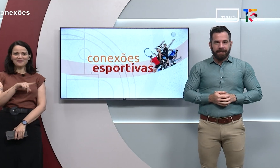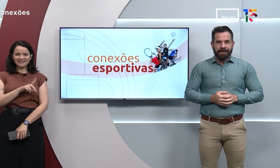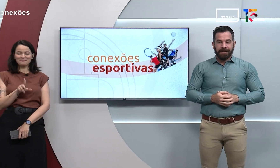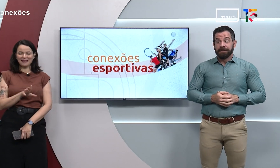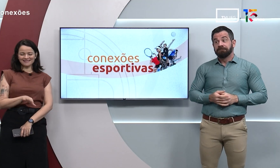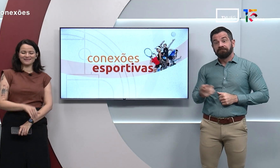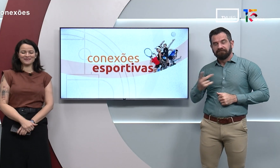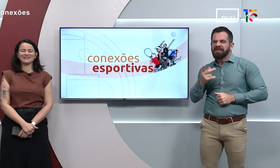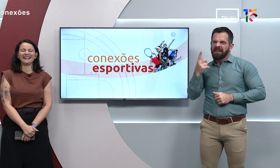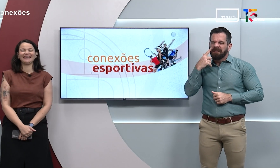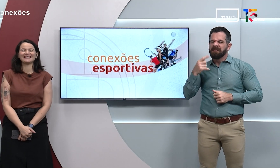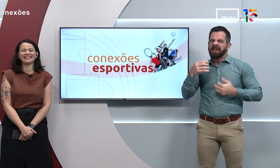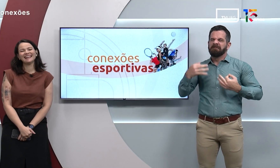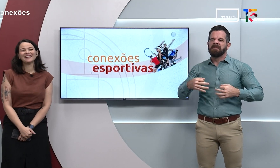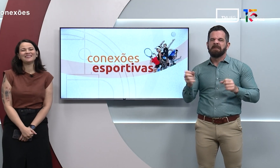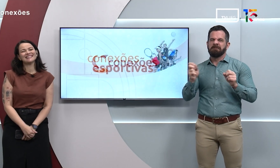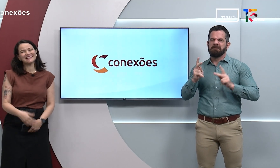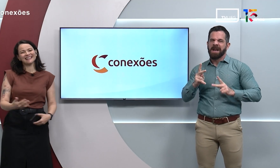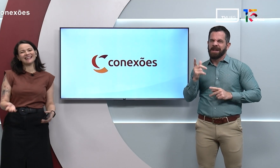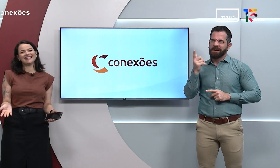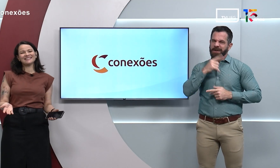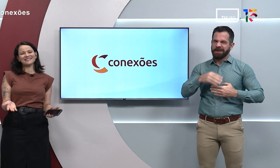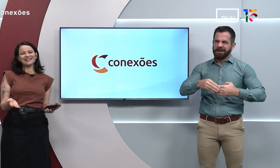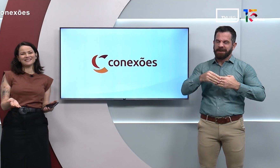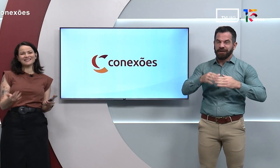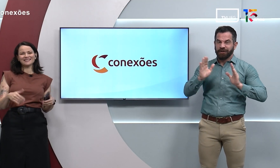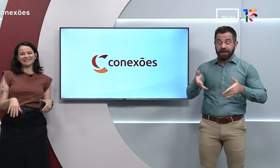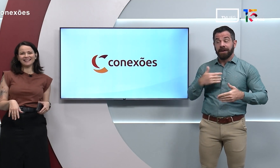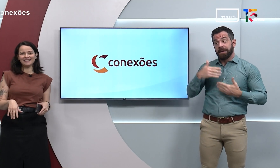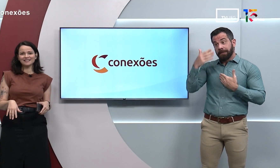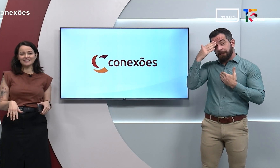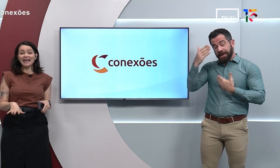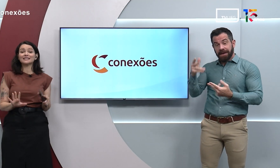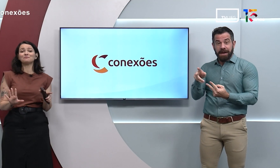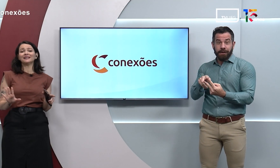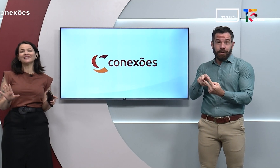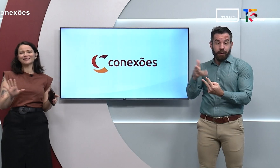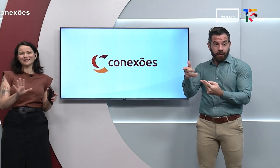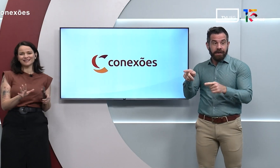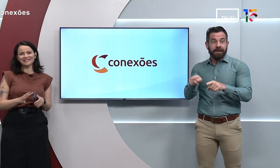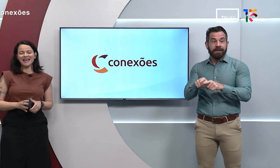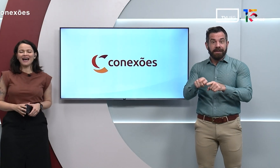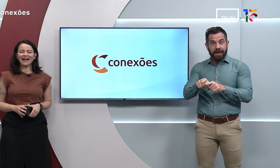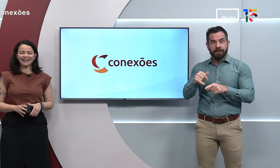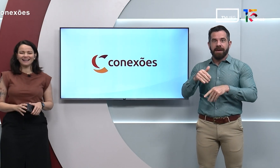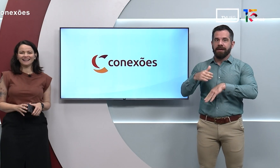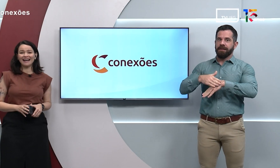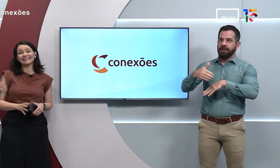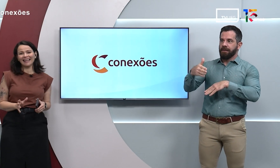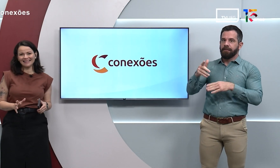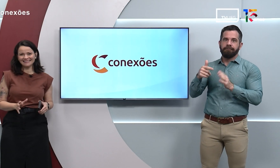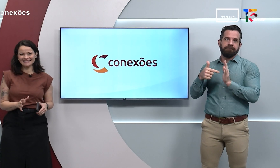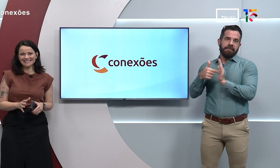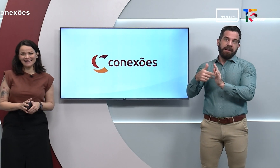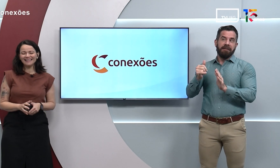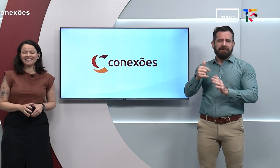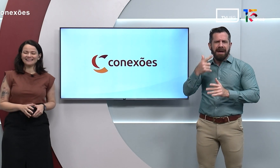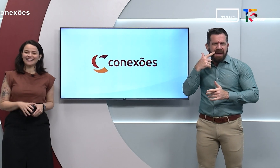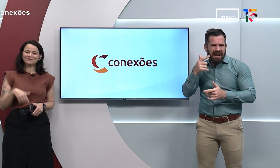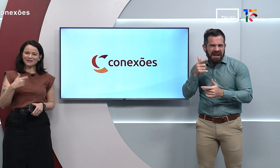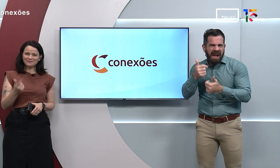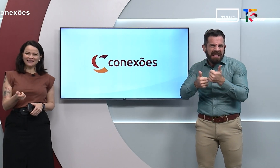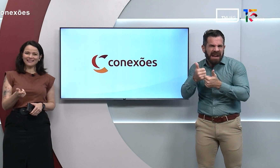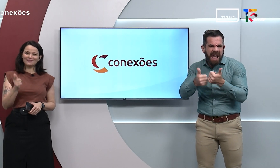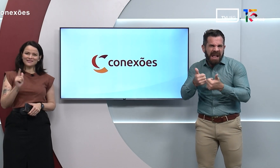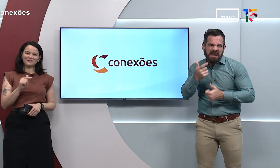Eles fizeram as pazes, viu, gente? Bom, a gente agradece os nossos estudantes e aspirantes atletas, né? E